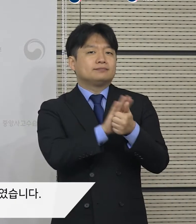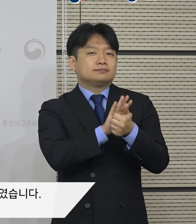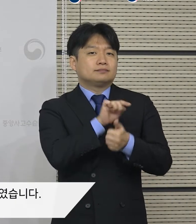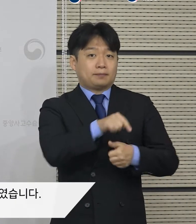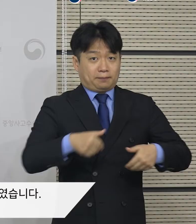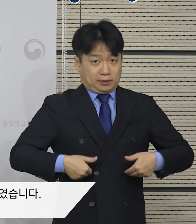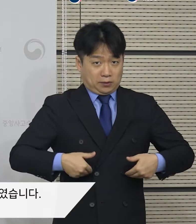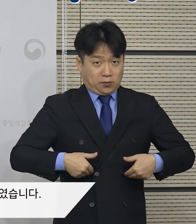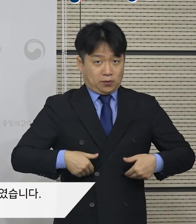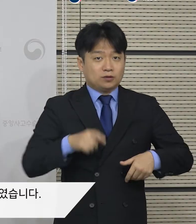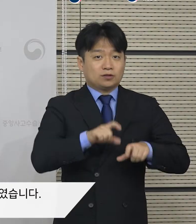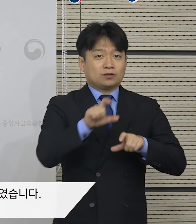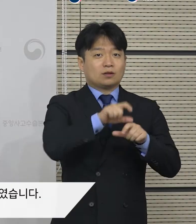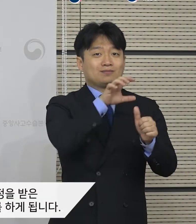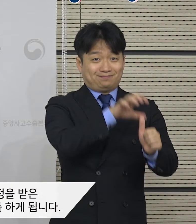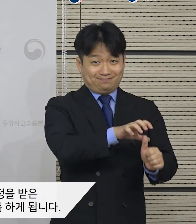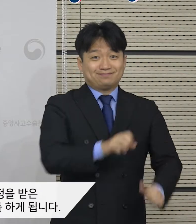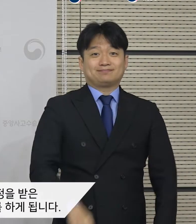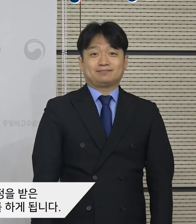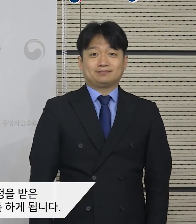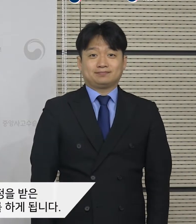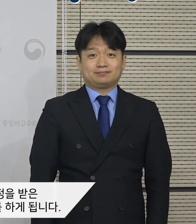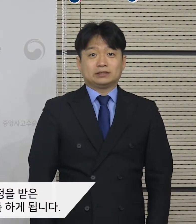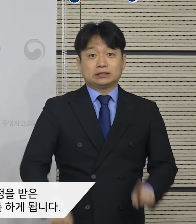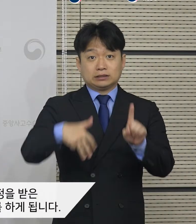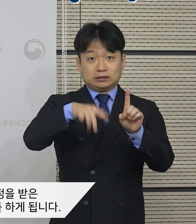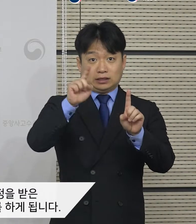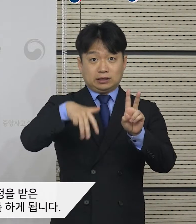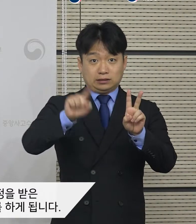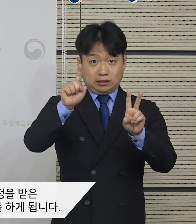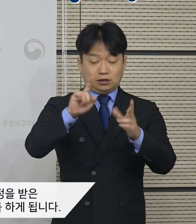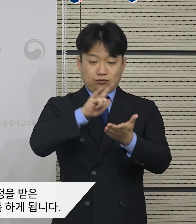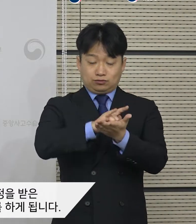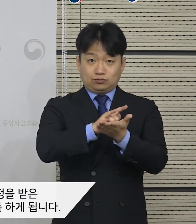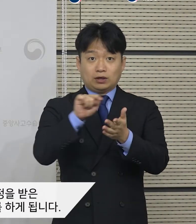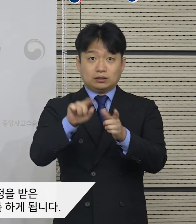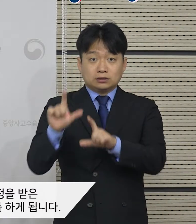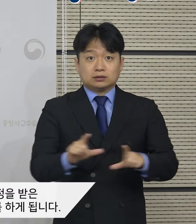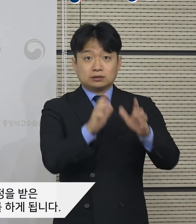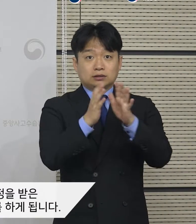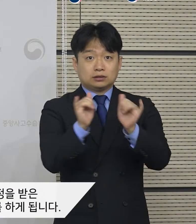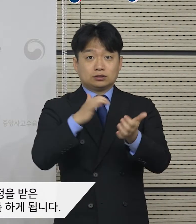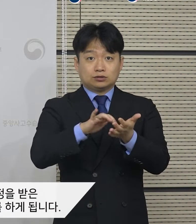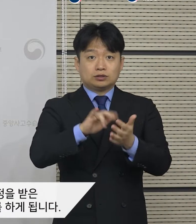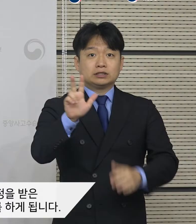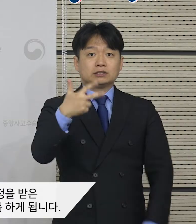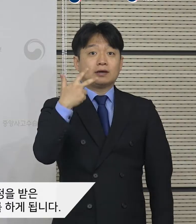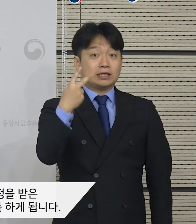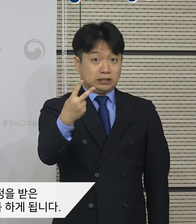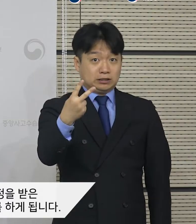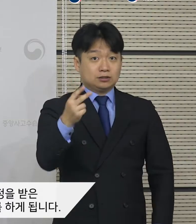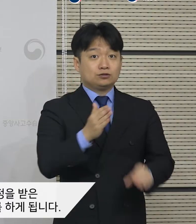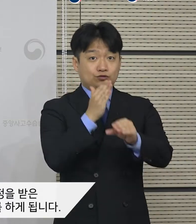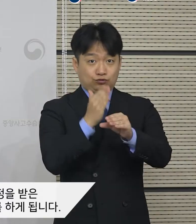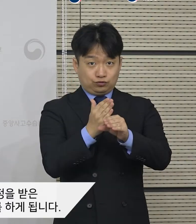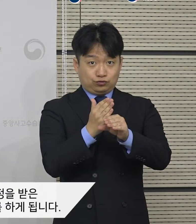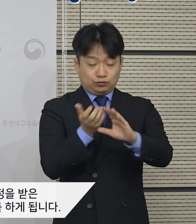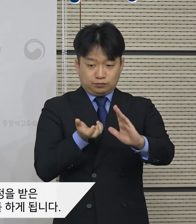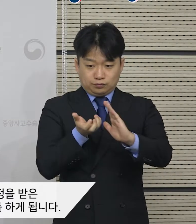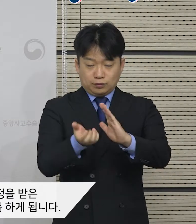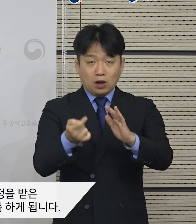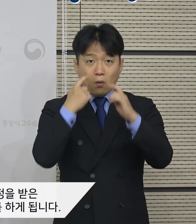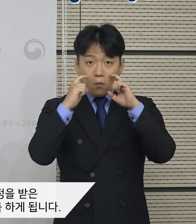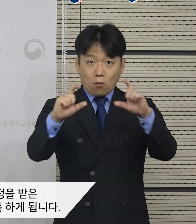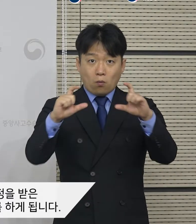치료를 받기로 하였습니다. 1, 2차 우한 귀국 교민 등 702명 가운데 입소 중